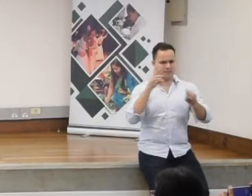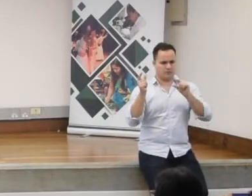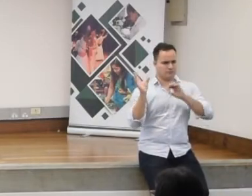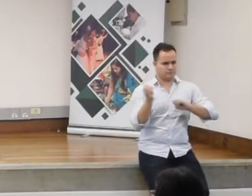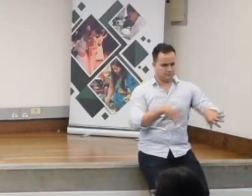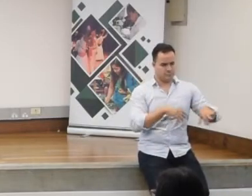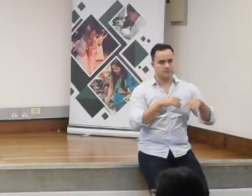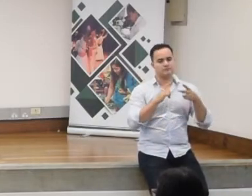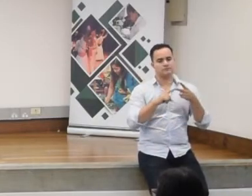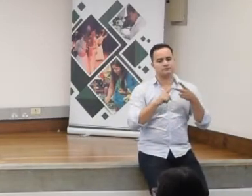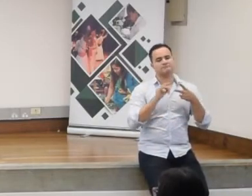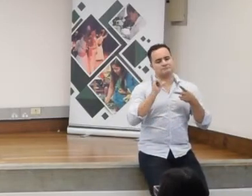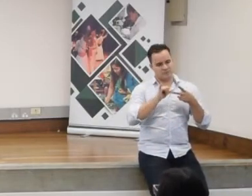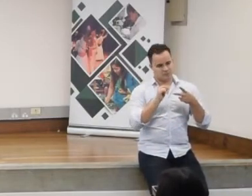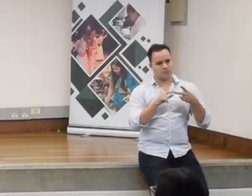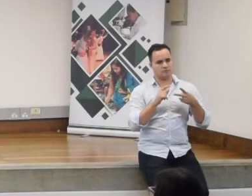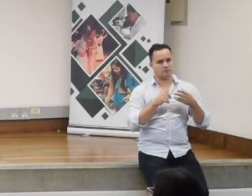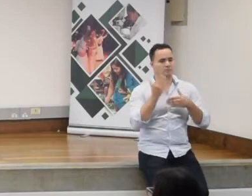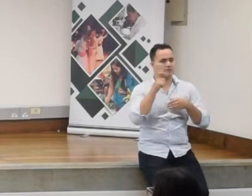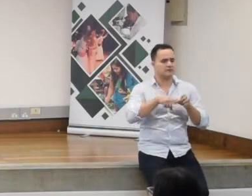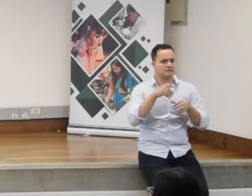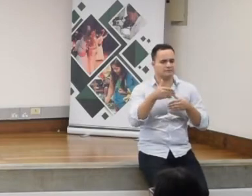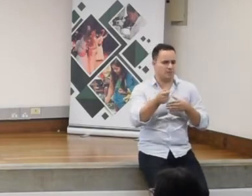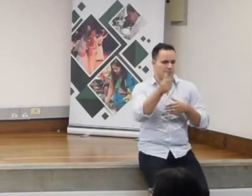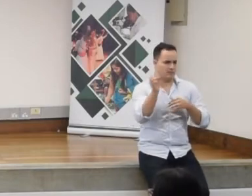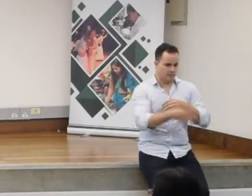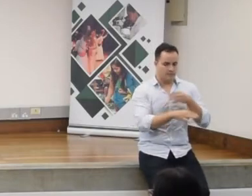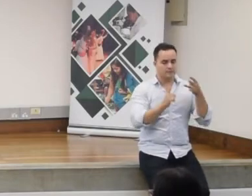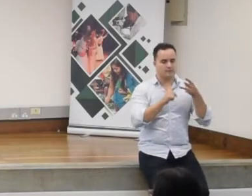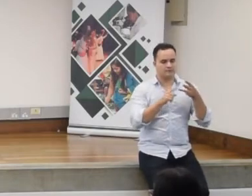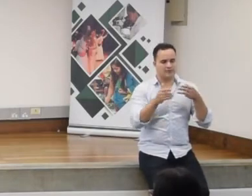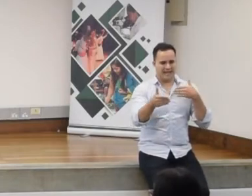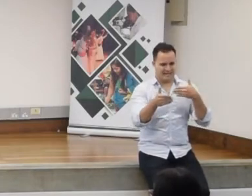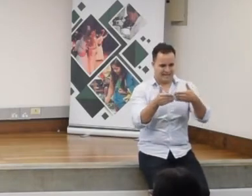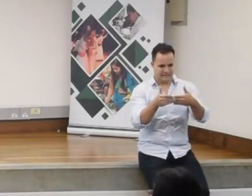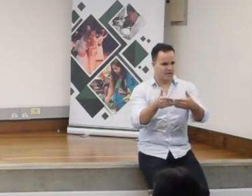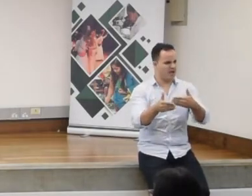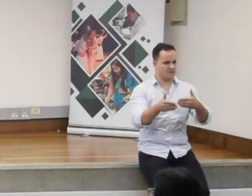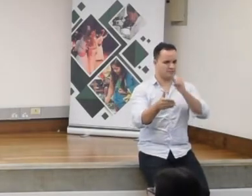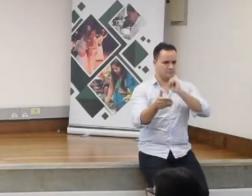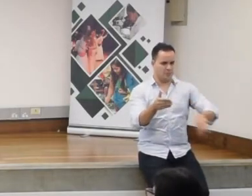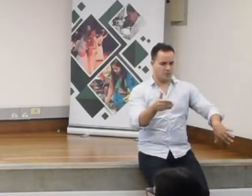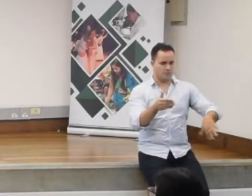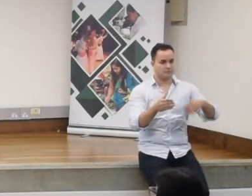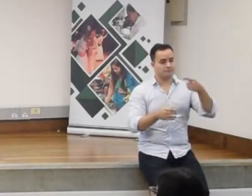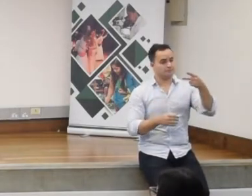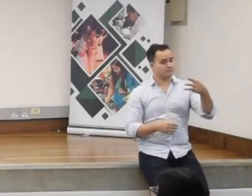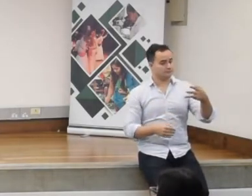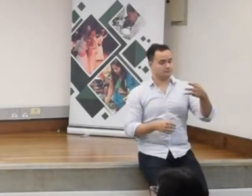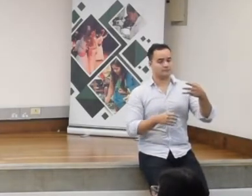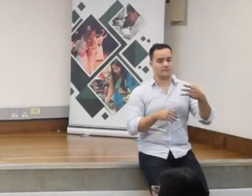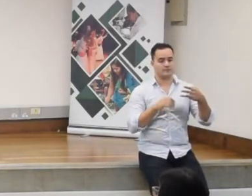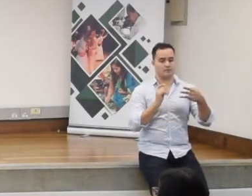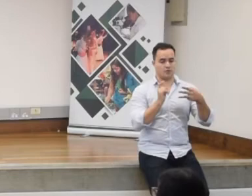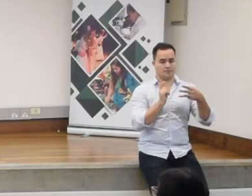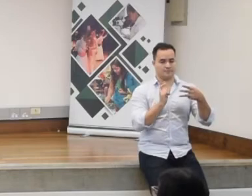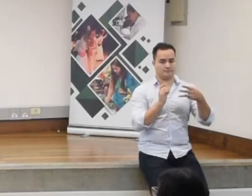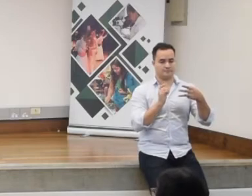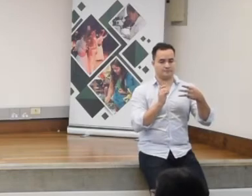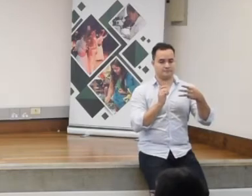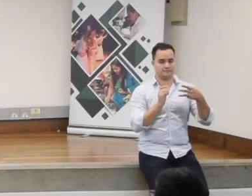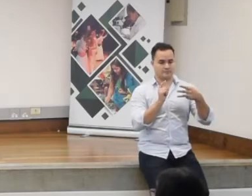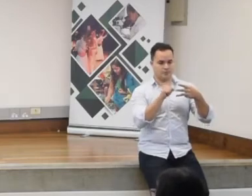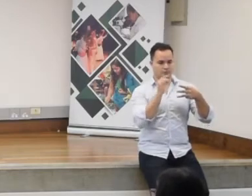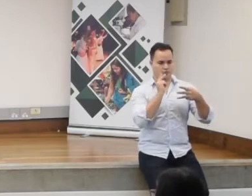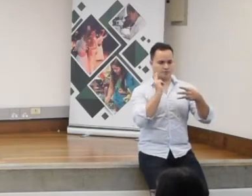deserción temprana, la deserción tardía en los últimos años, y la deserción total entonces se entiende como la deserción temprana más la deserción